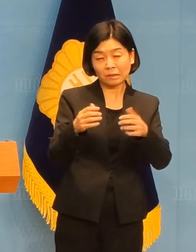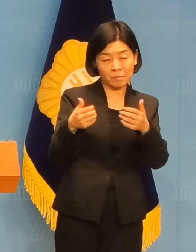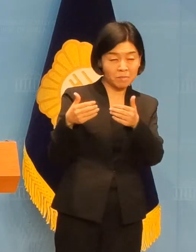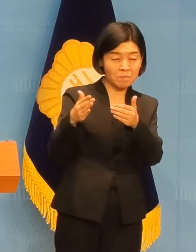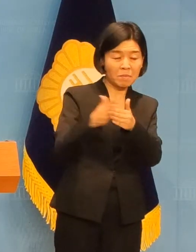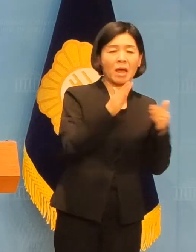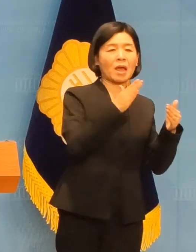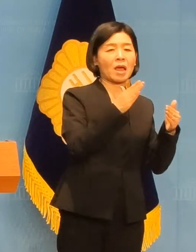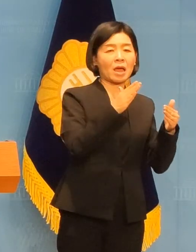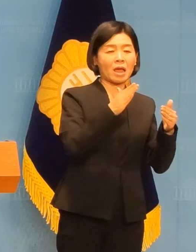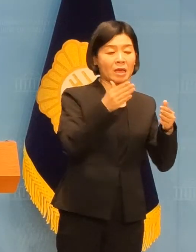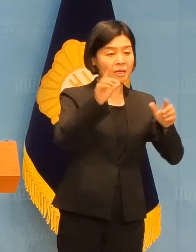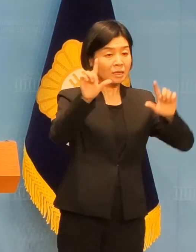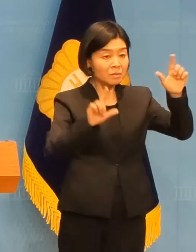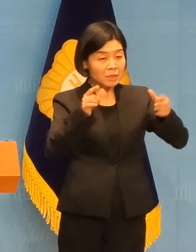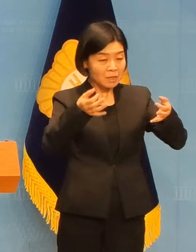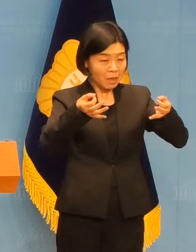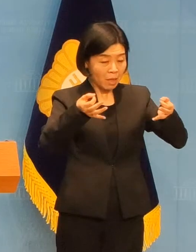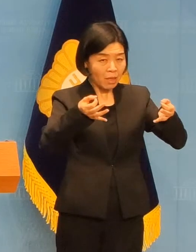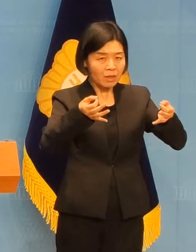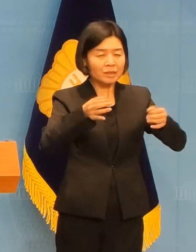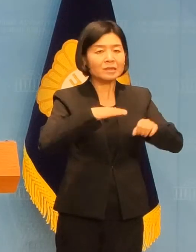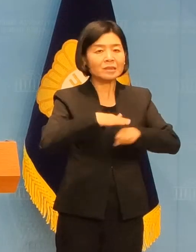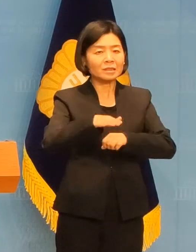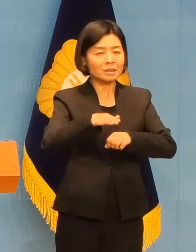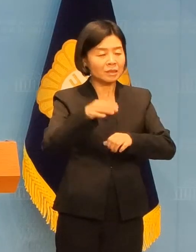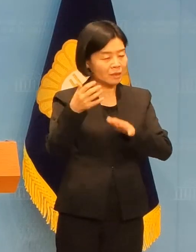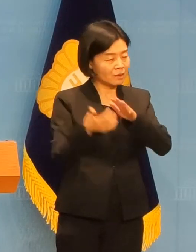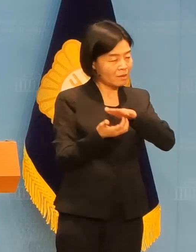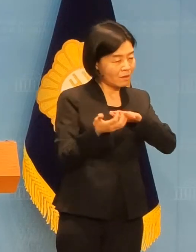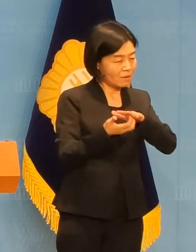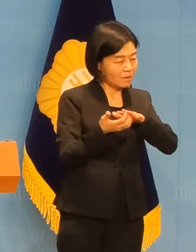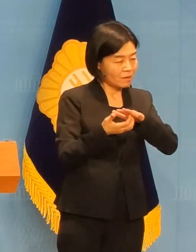만들려는 정치공학적 계산이 역력합니다.